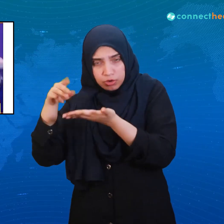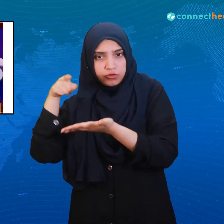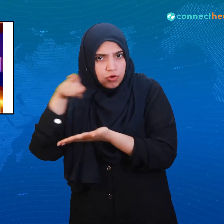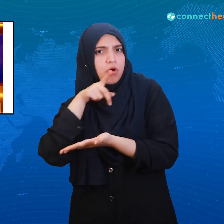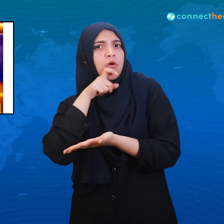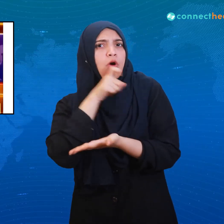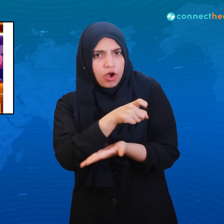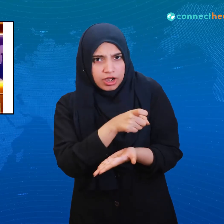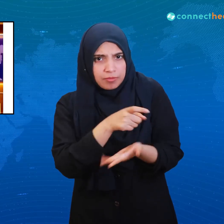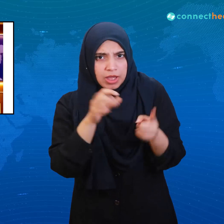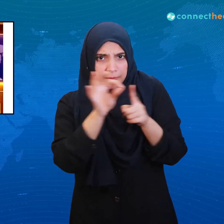पाकिस्तान में?